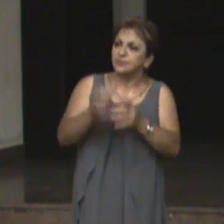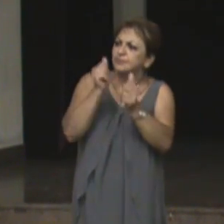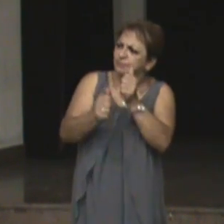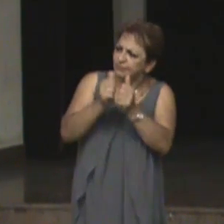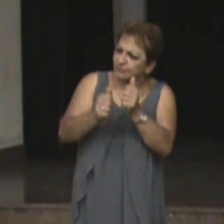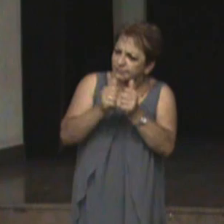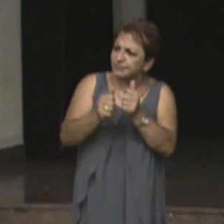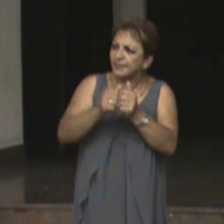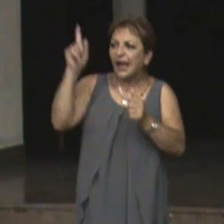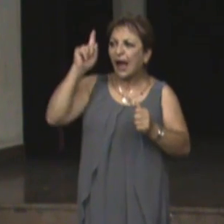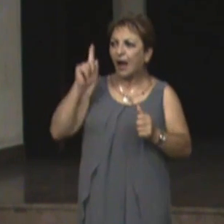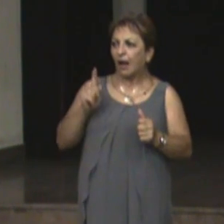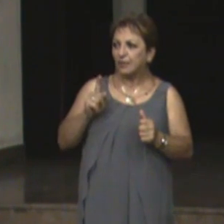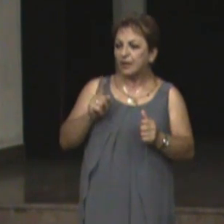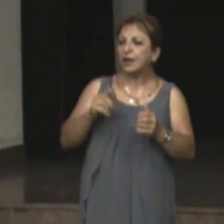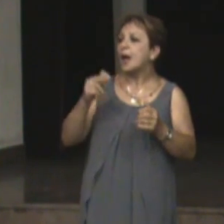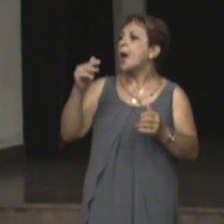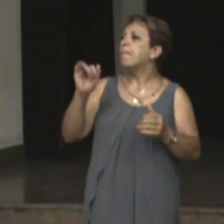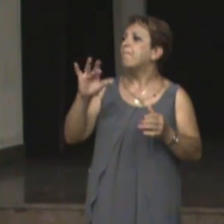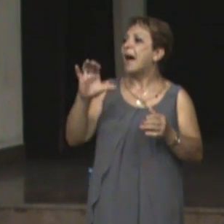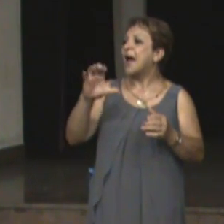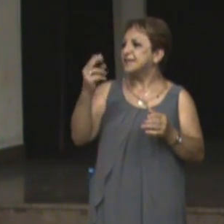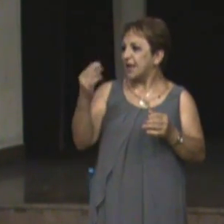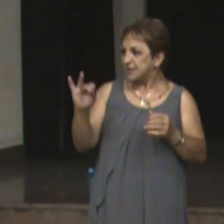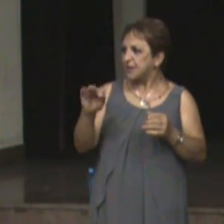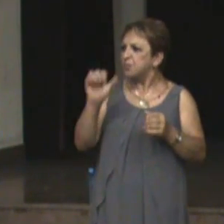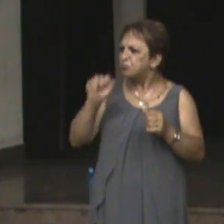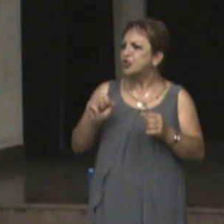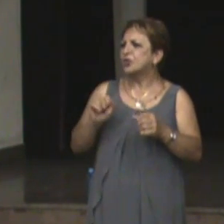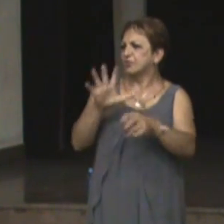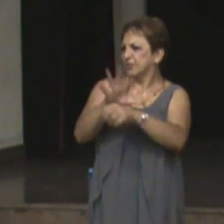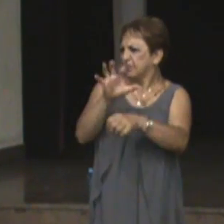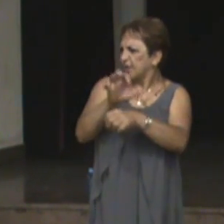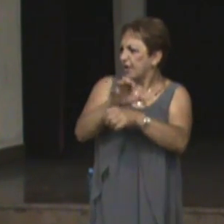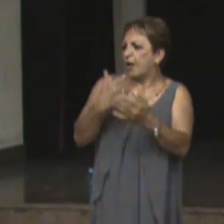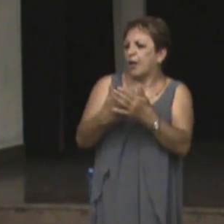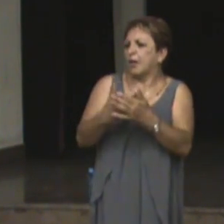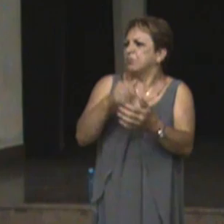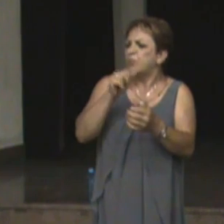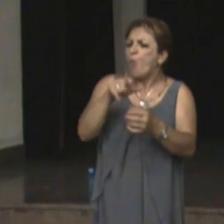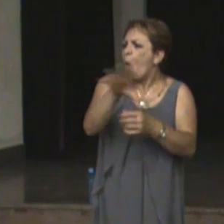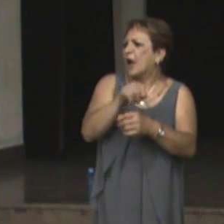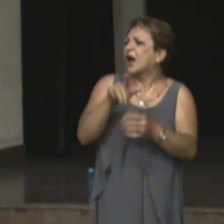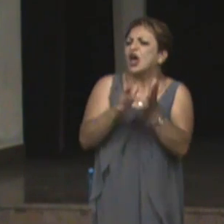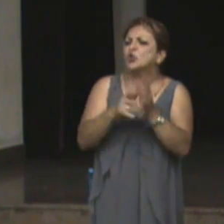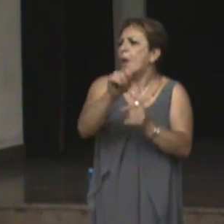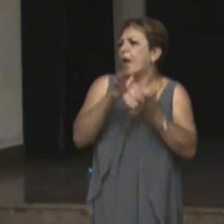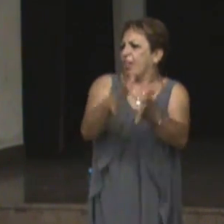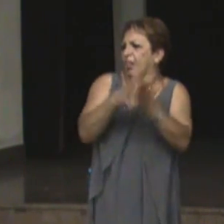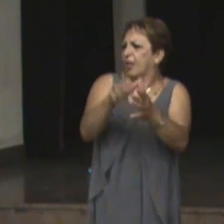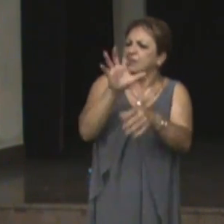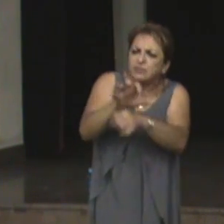անընդհատ հրեաների, ավելի ճիշտ փարիսեցիների քննադատության կենտրոնում էր, ուշադրության կենտրոնում